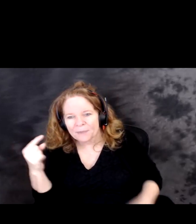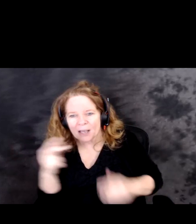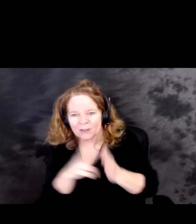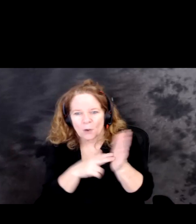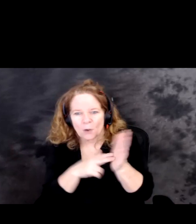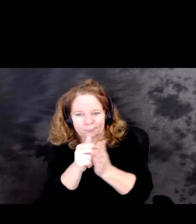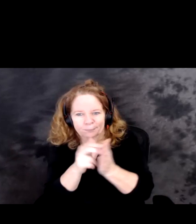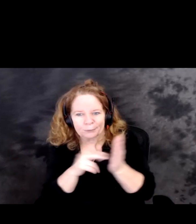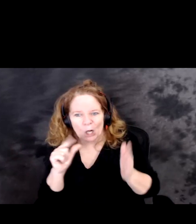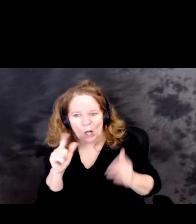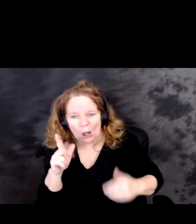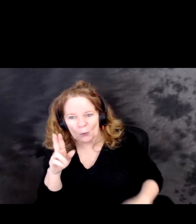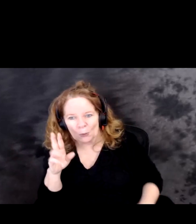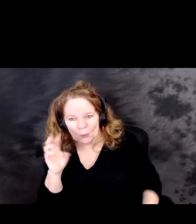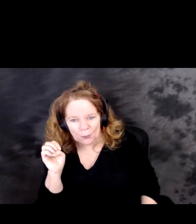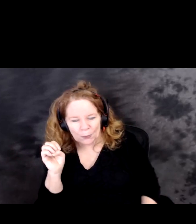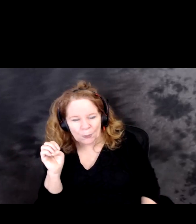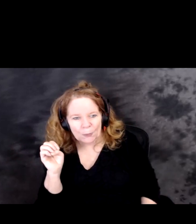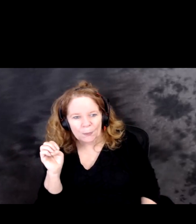con sus lentes.